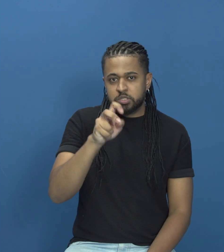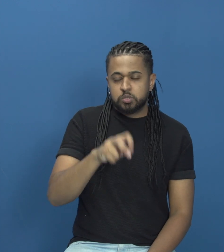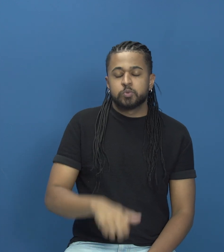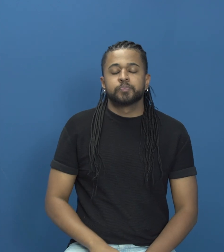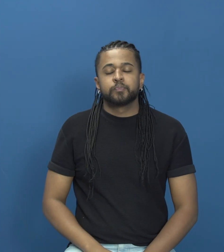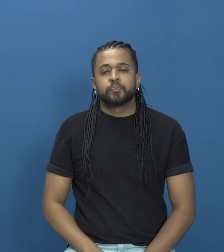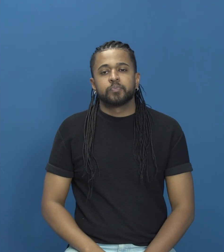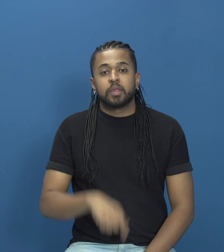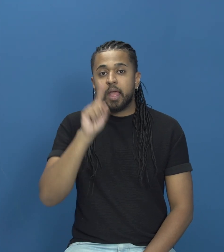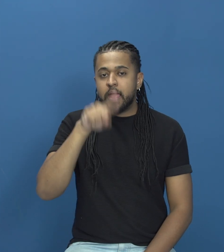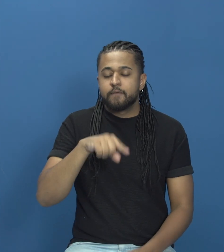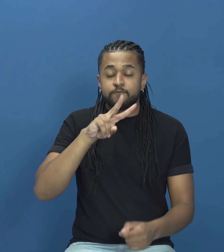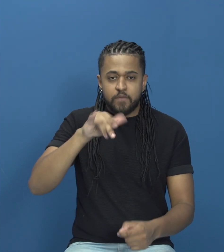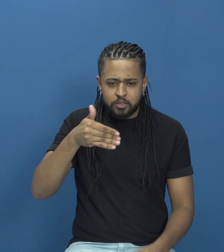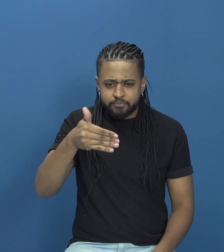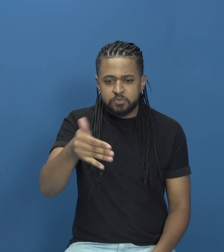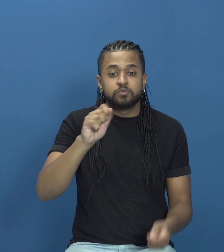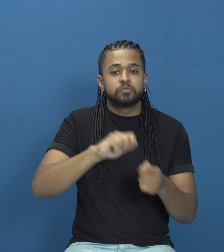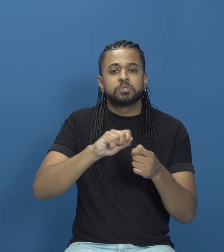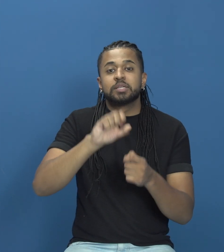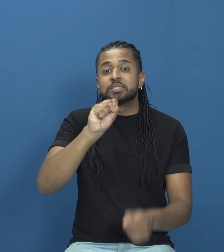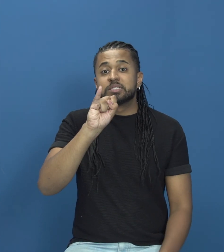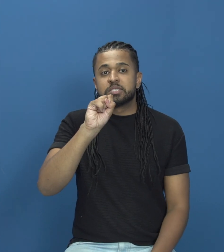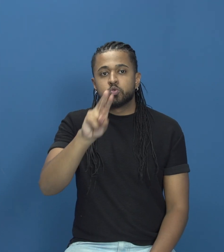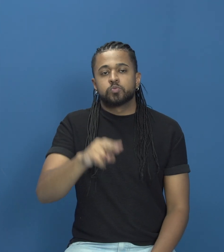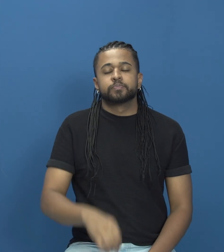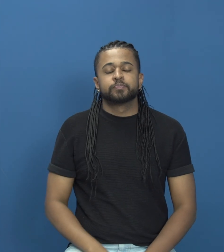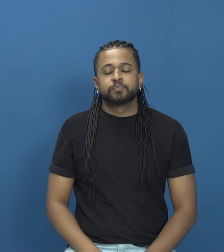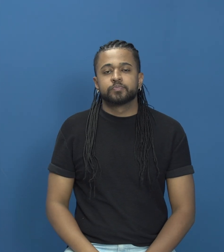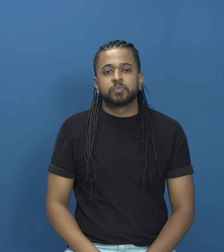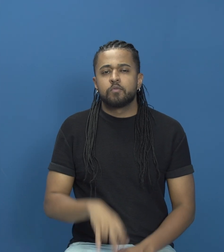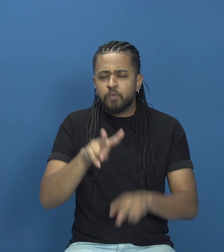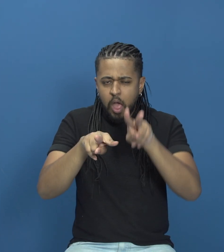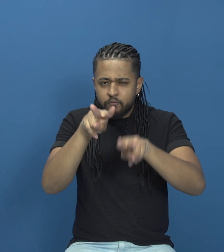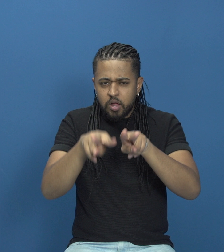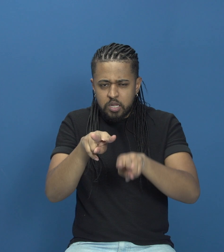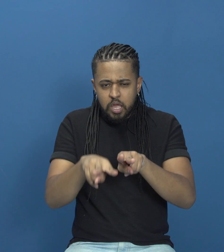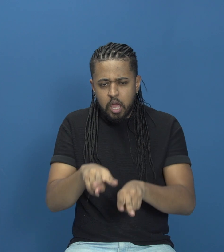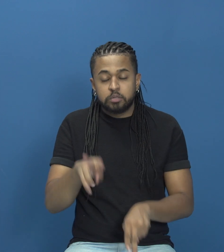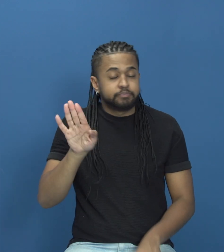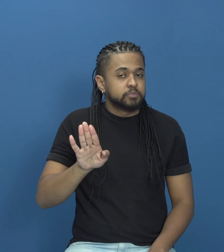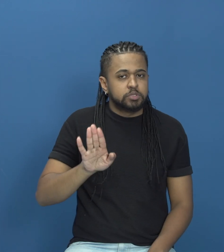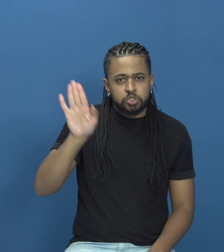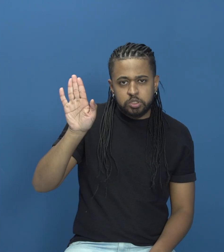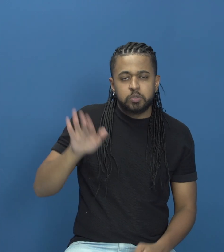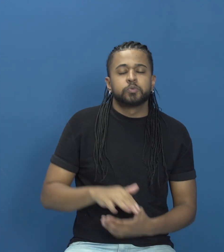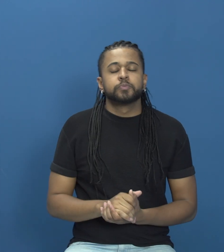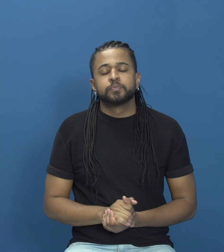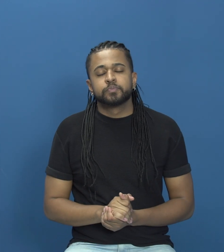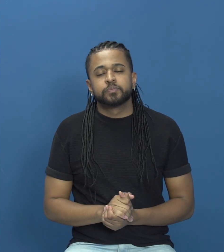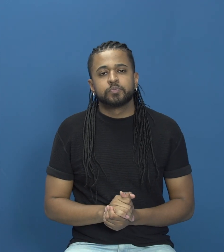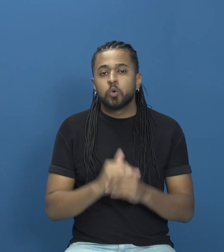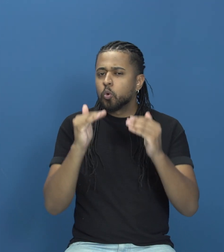2025 será realizada através do SISU, o qual avaliará o candidato, candidata,